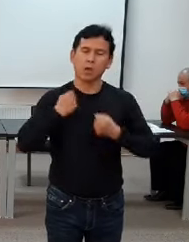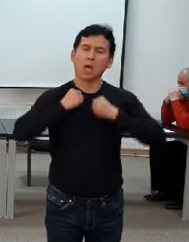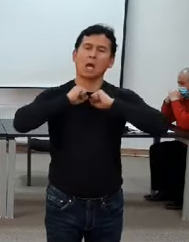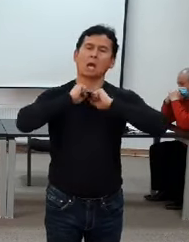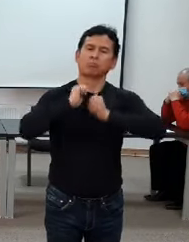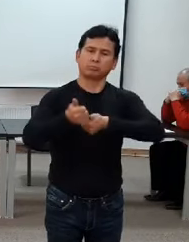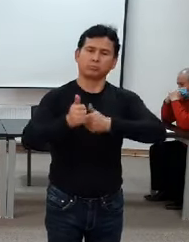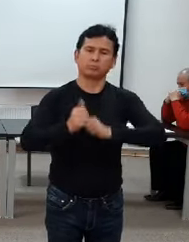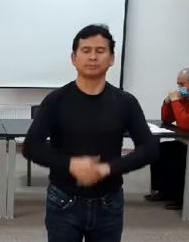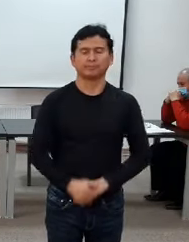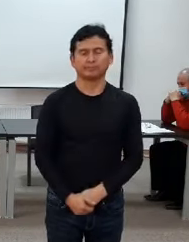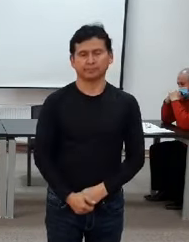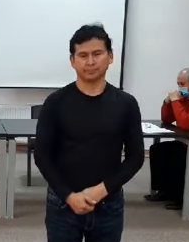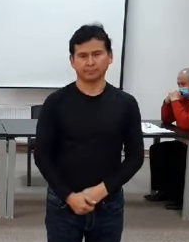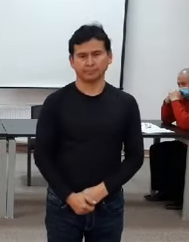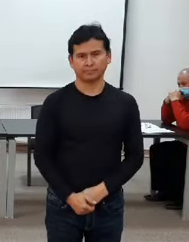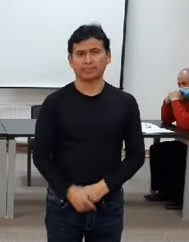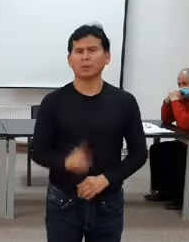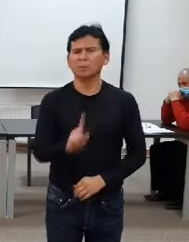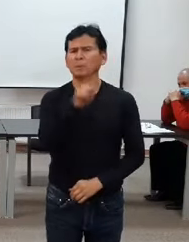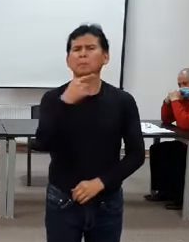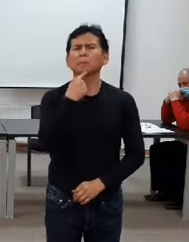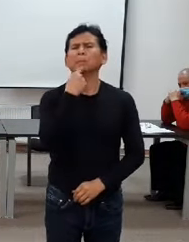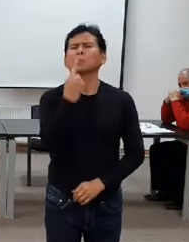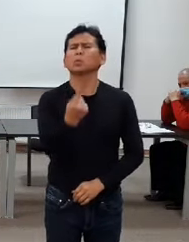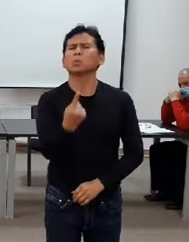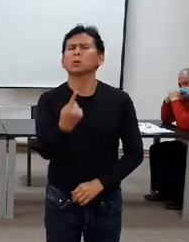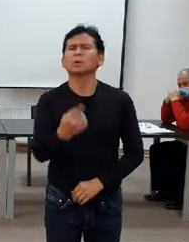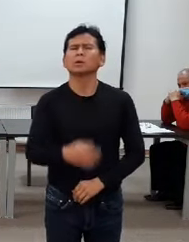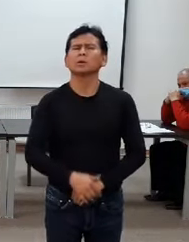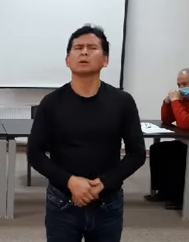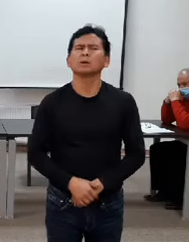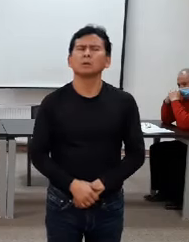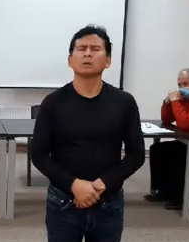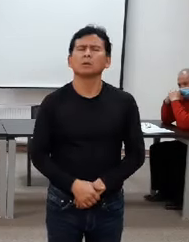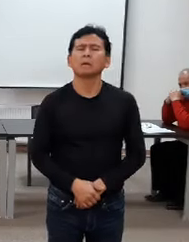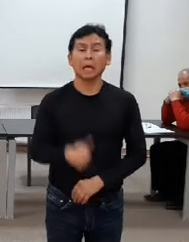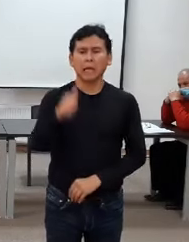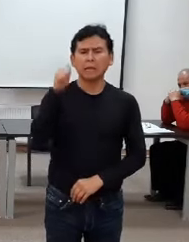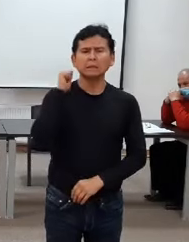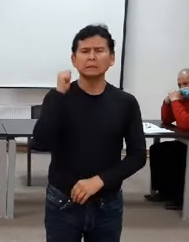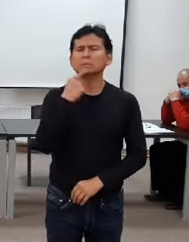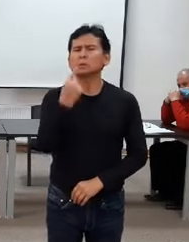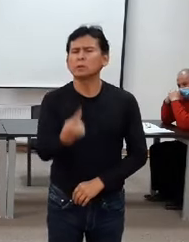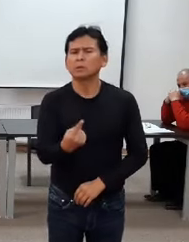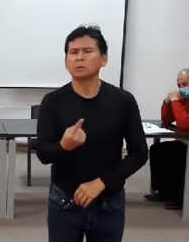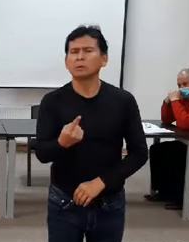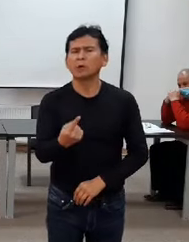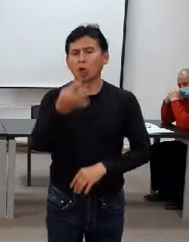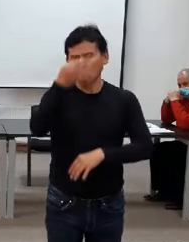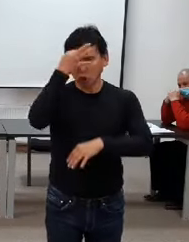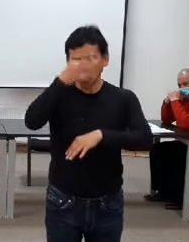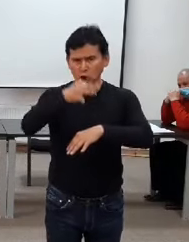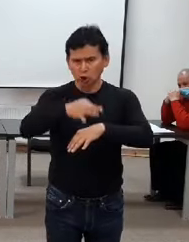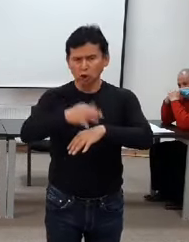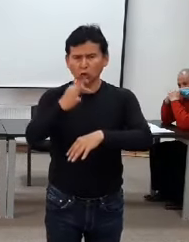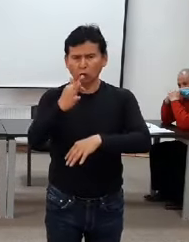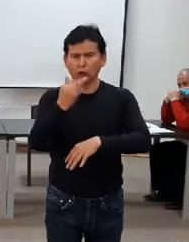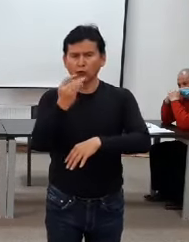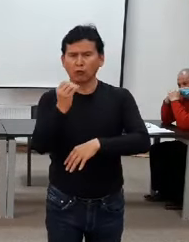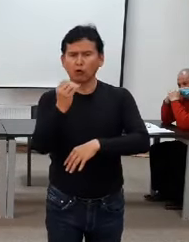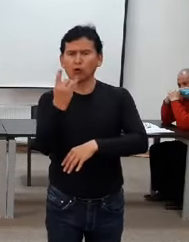batalla. Una consulta, lo preguntamos ayer al doctor Fournier. Nos llegó información